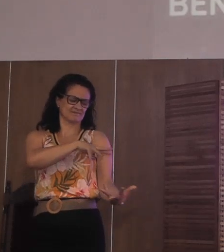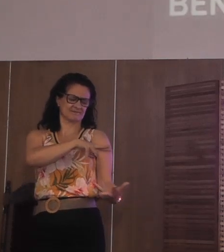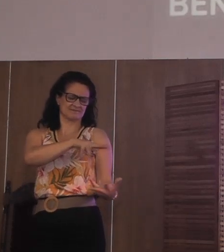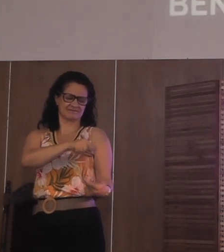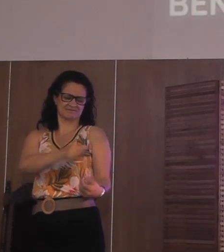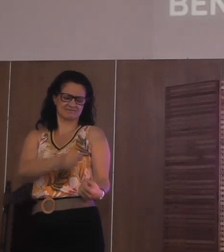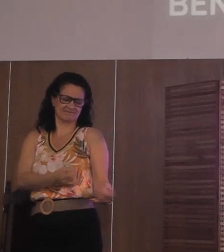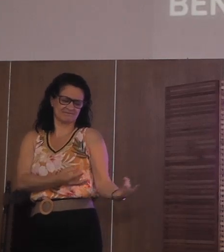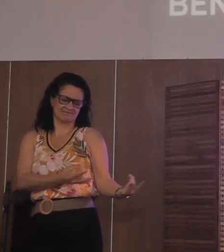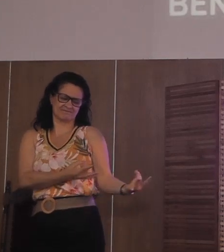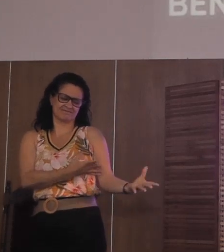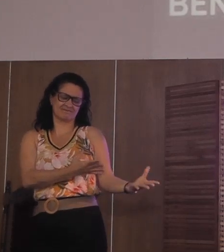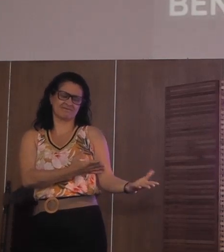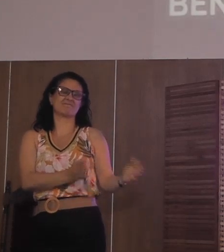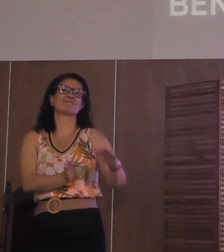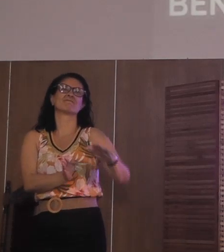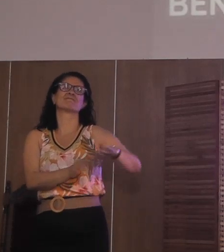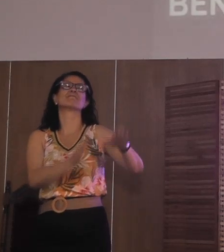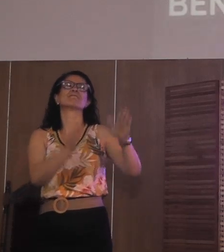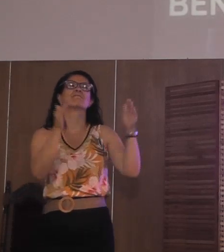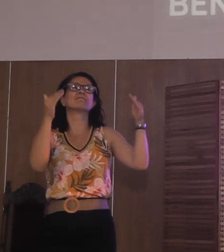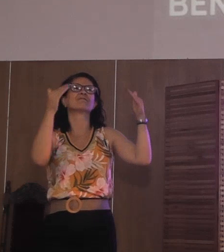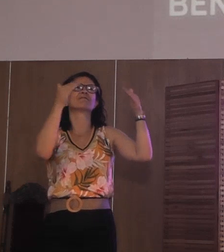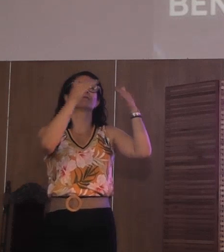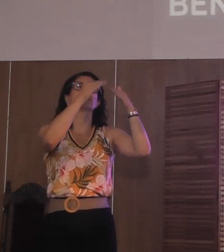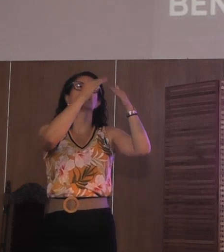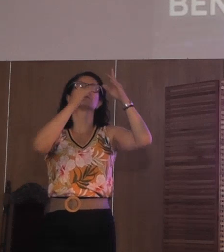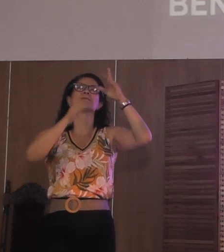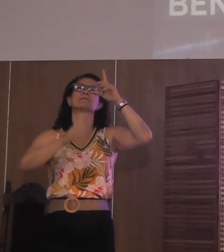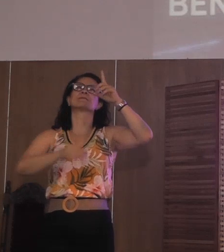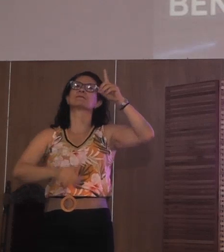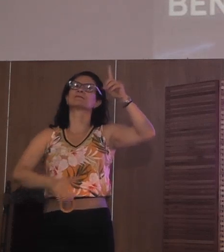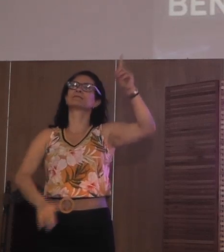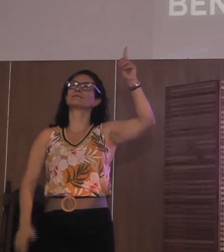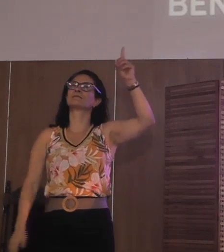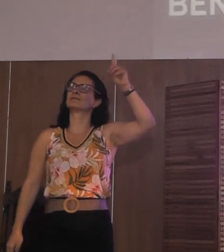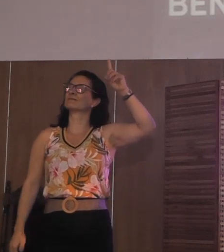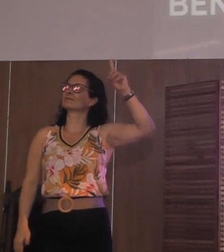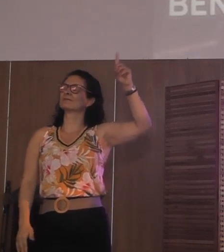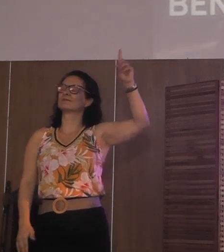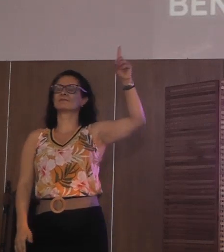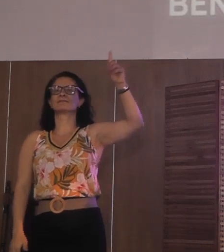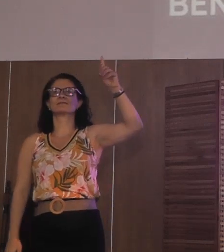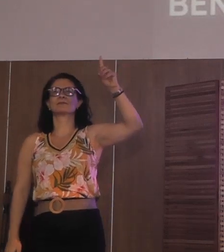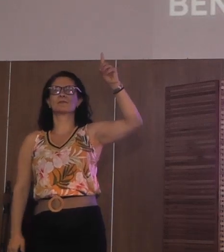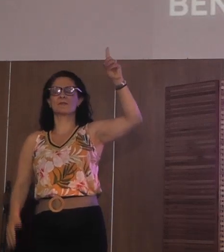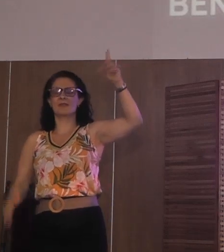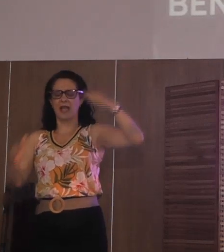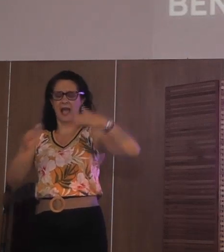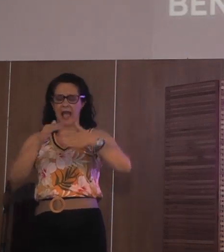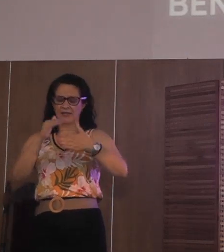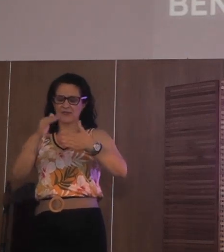deixarei. Mais uma vez, entrega a Ele assim, ó. Tudo